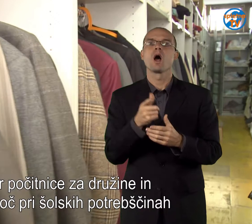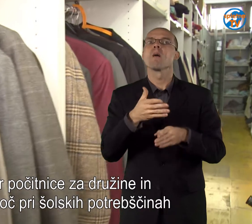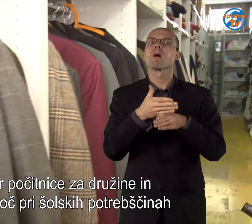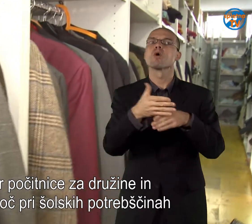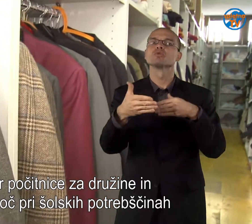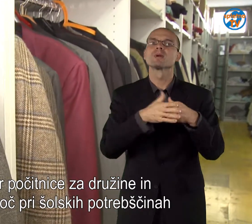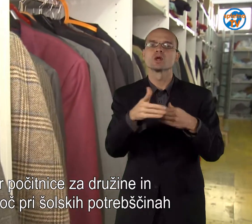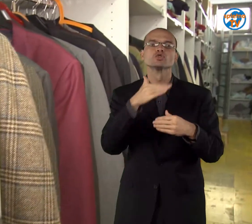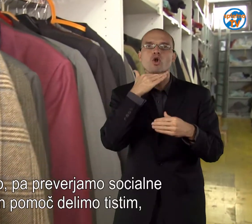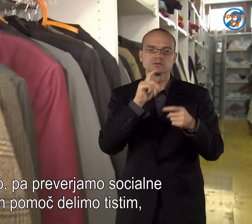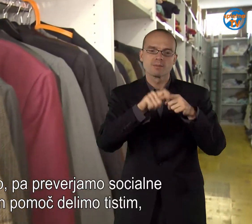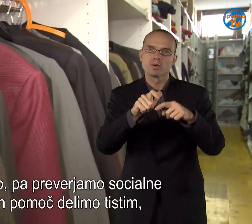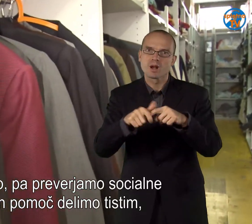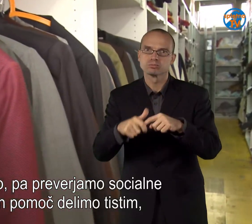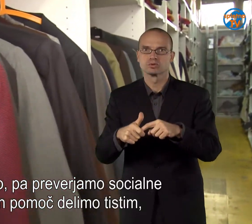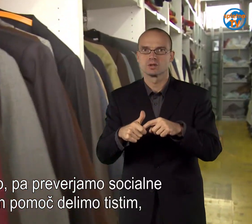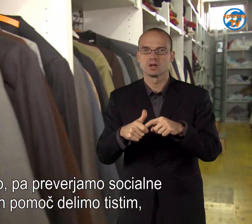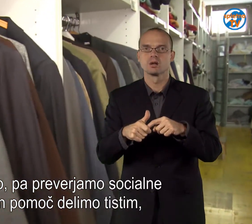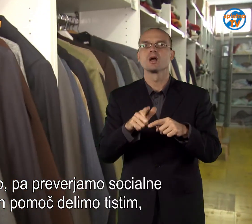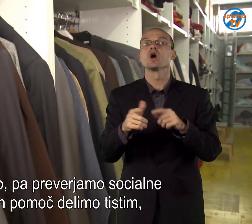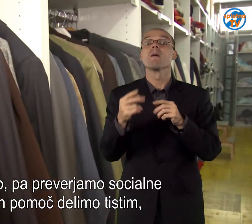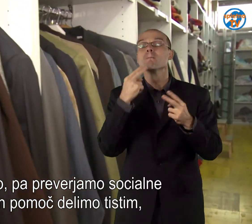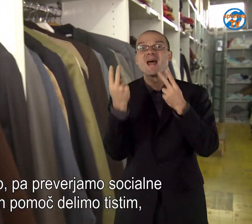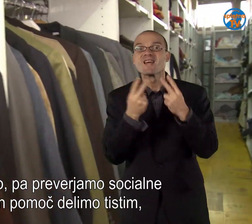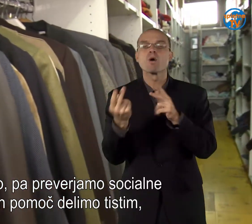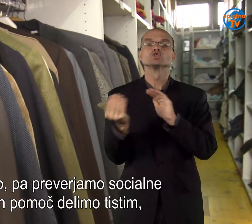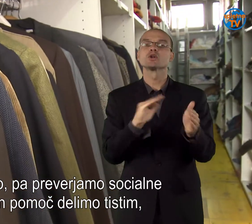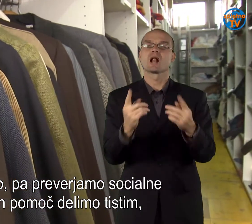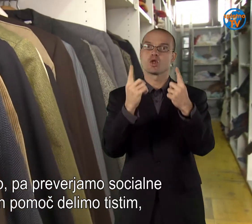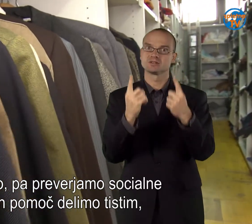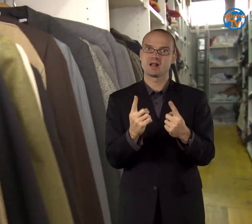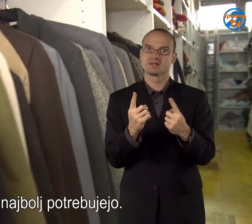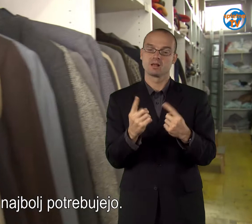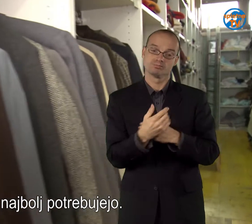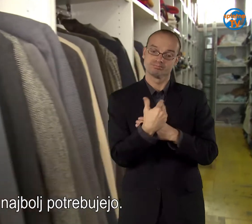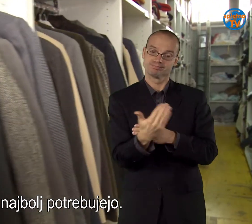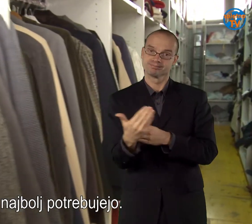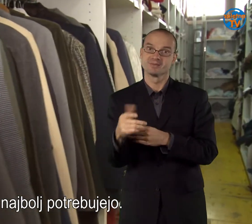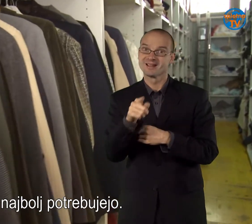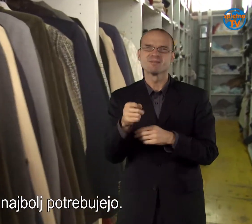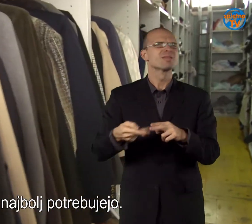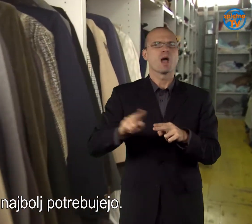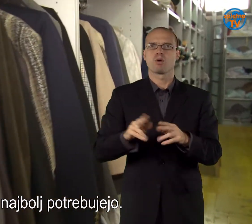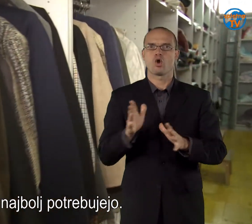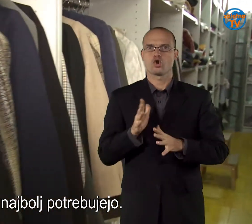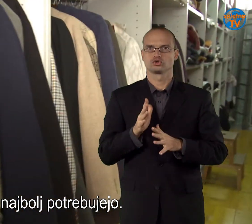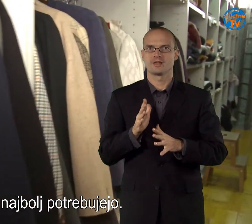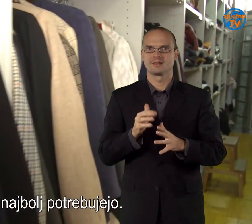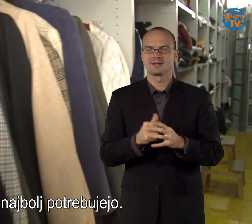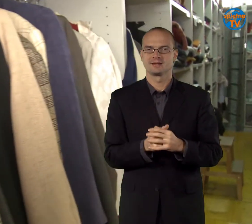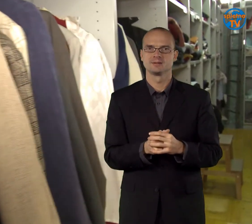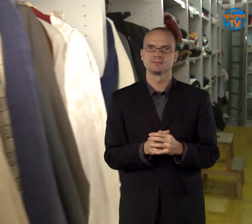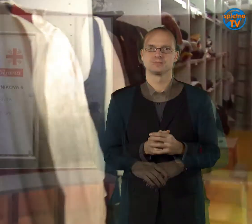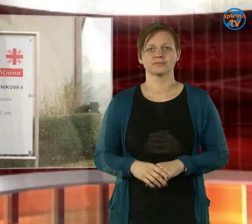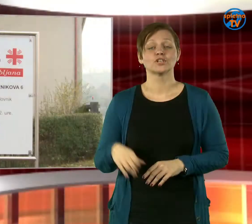pri šolskih potrebščinah, pa seveda preverimo socialno stanje in delimo v bistvu tistim, ki so najbolj ogroženi.